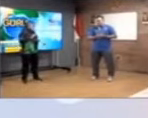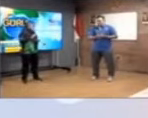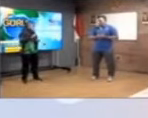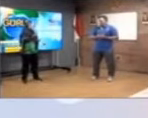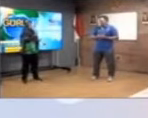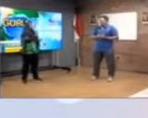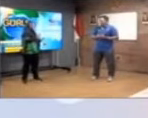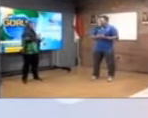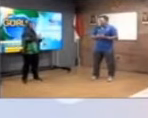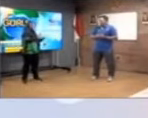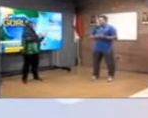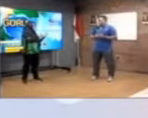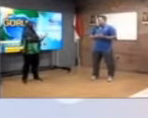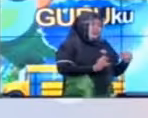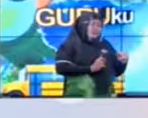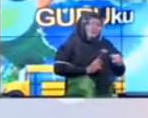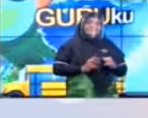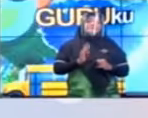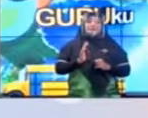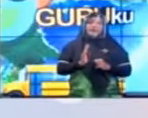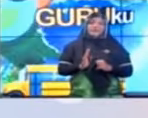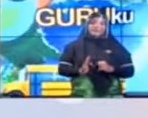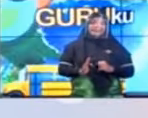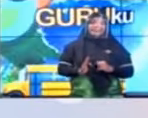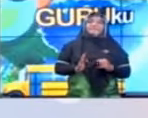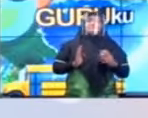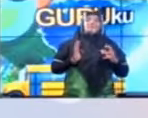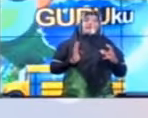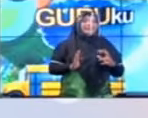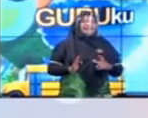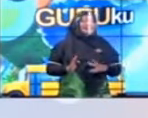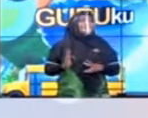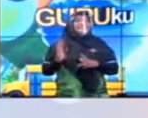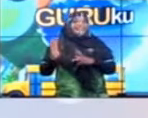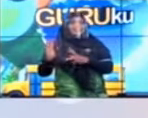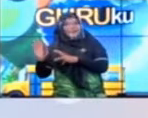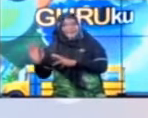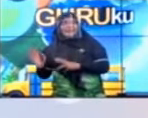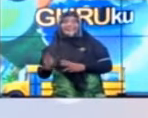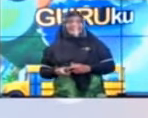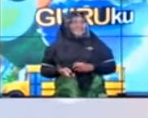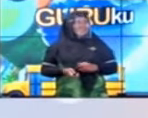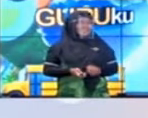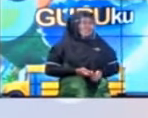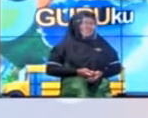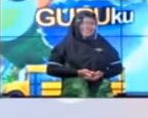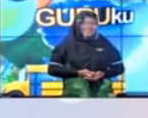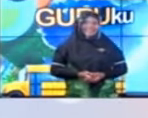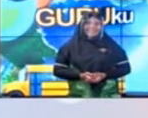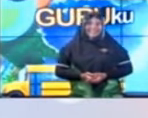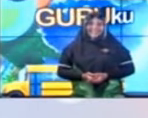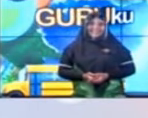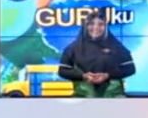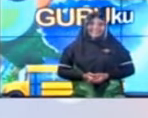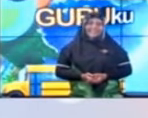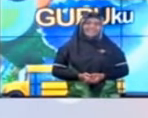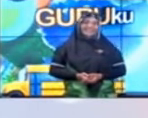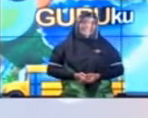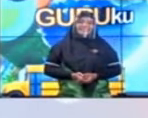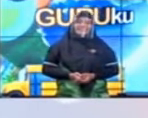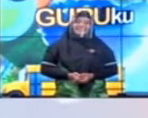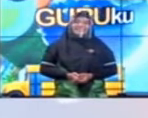ini, yang pertama ada menolak, meloncat, melayang, dan juga mendarat. Ya, ini adalah